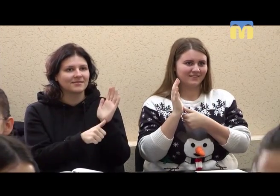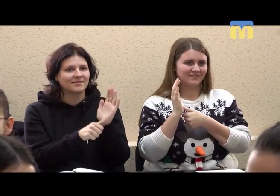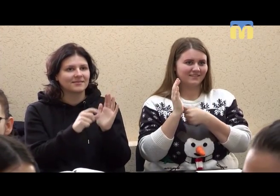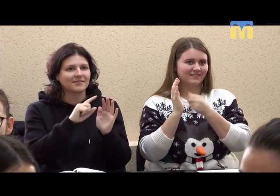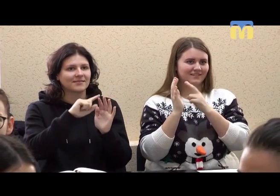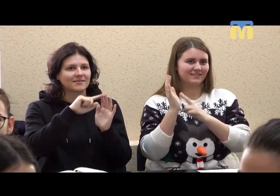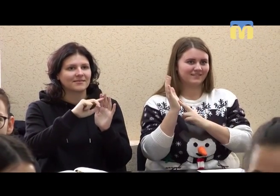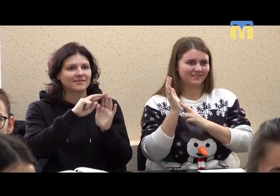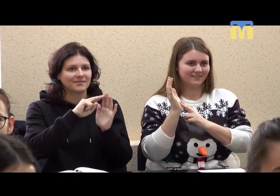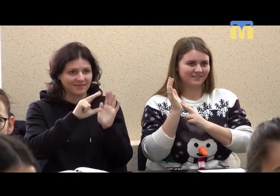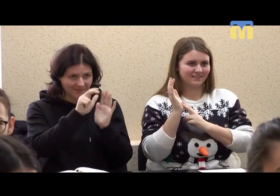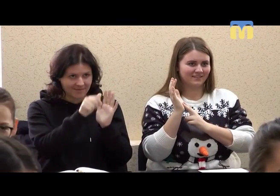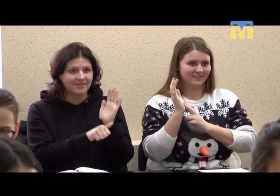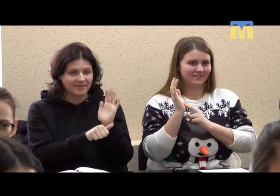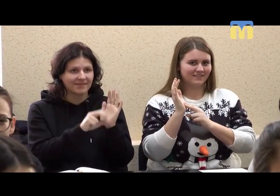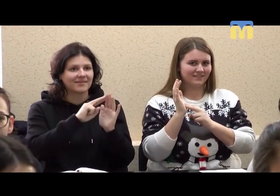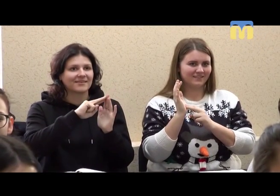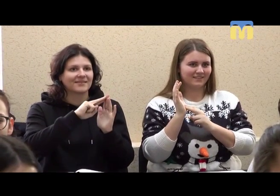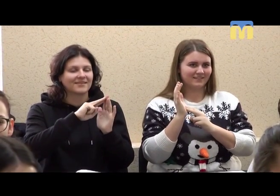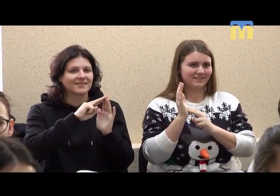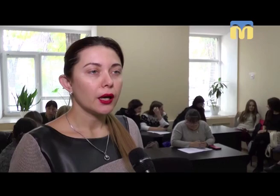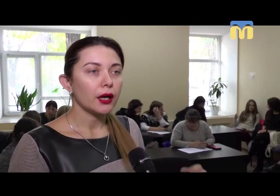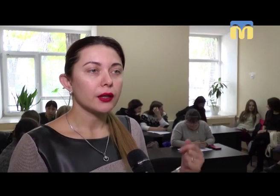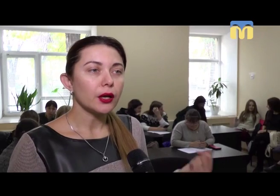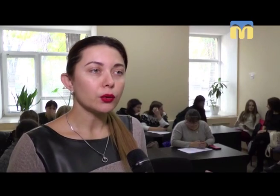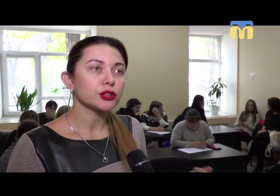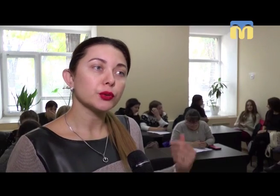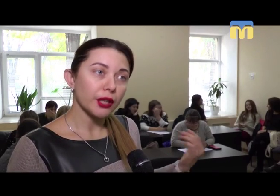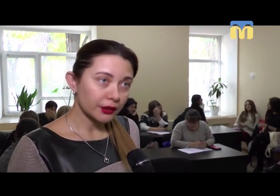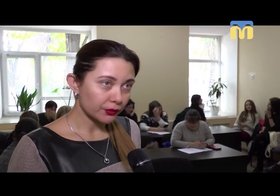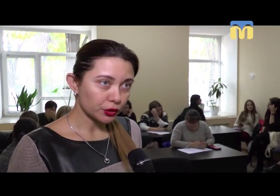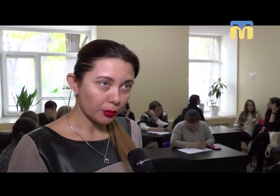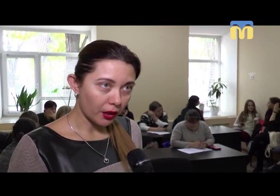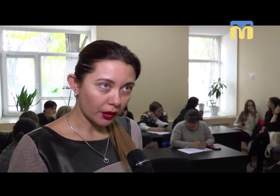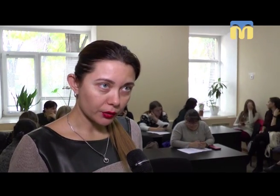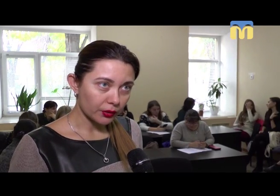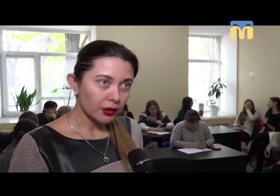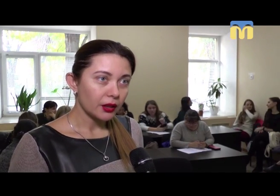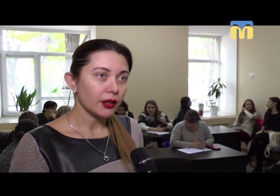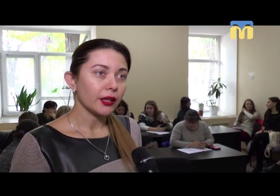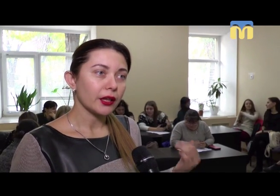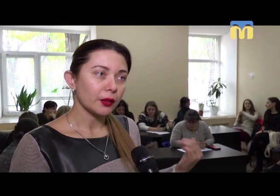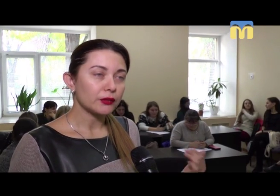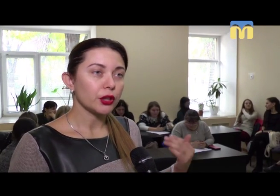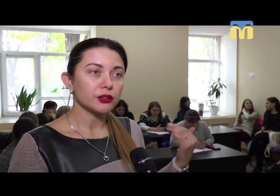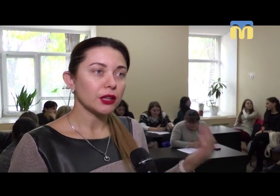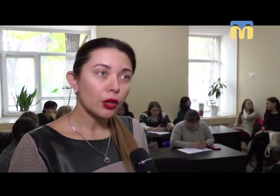соцпрацівників, представників територіального центру, а також студентів дуже багато, які там навчаються на